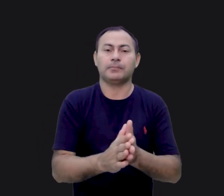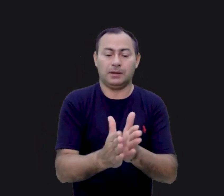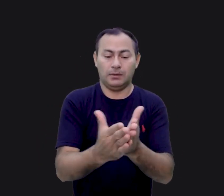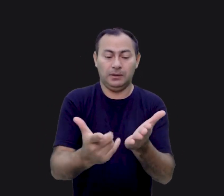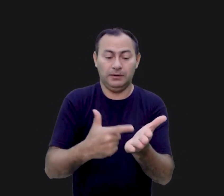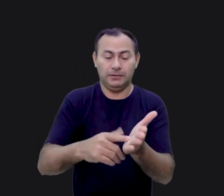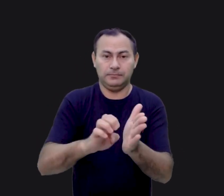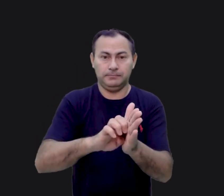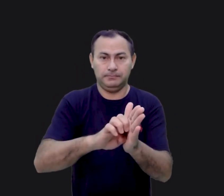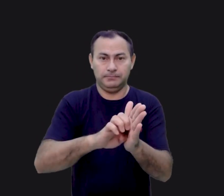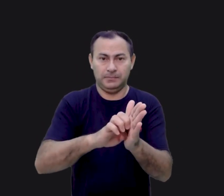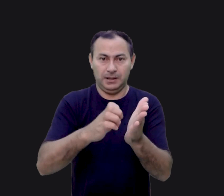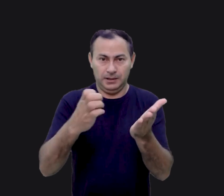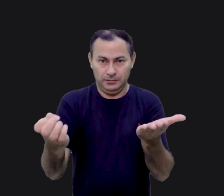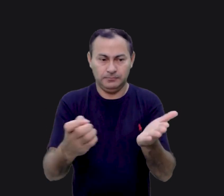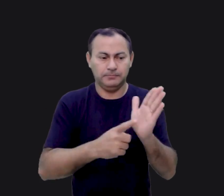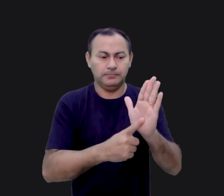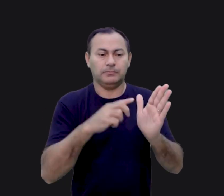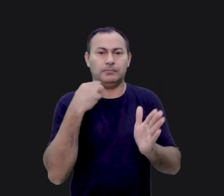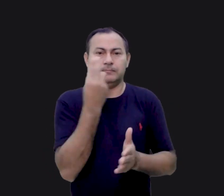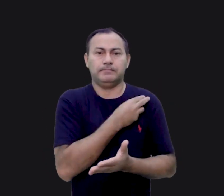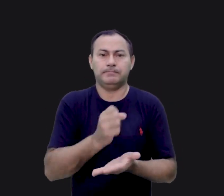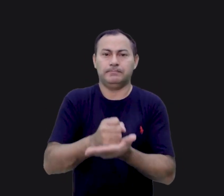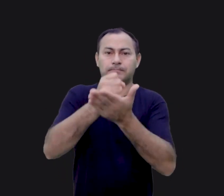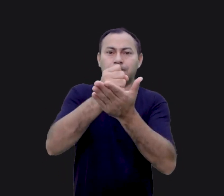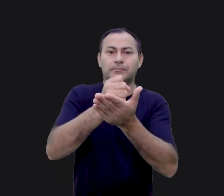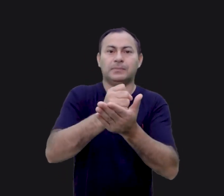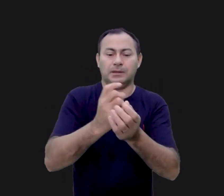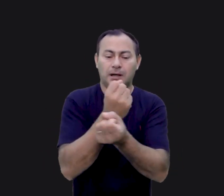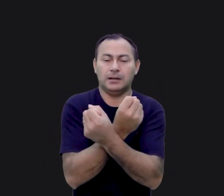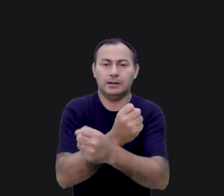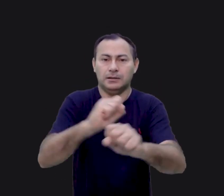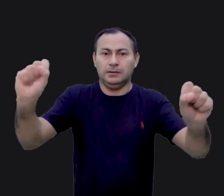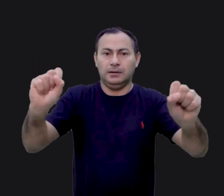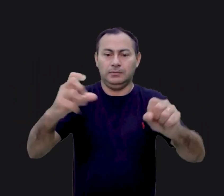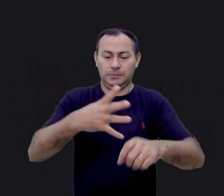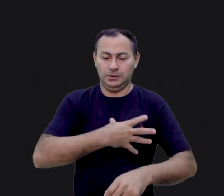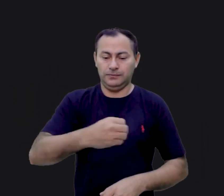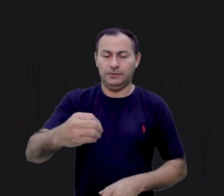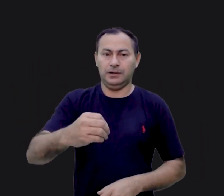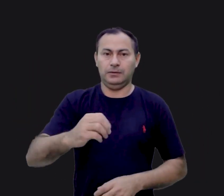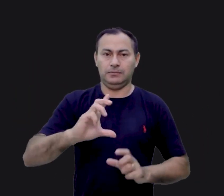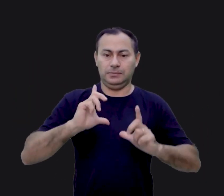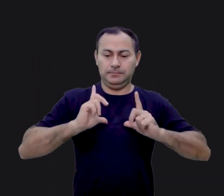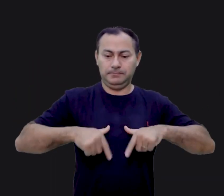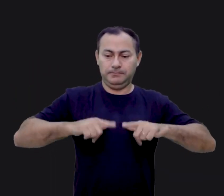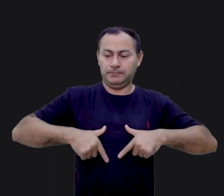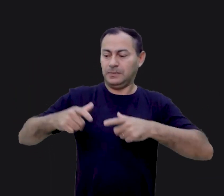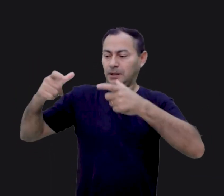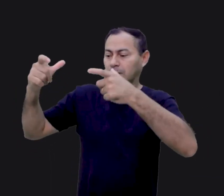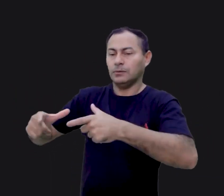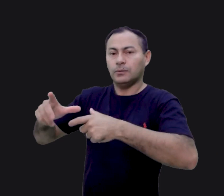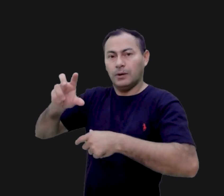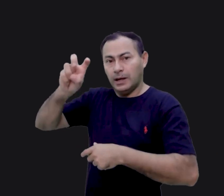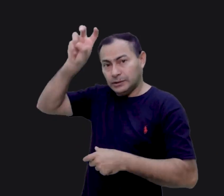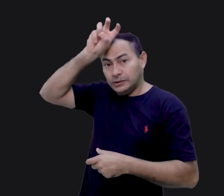no livro de Êxodo está representado a nossa salvação através da libertação dos filhos de Israel da terra do Egito